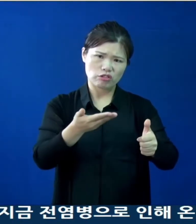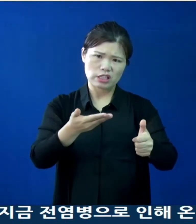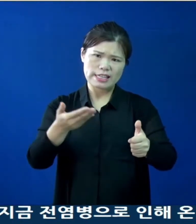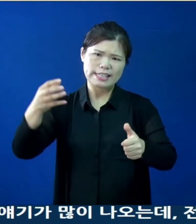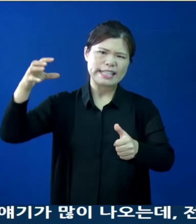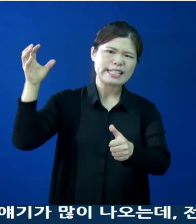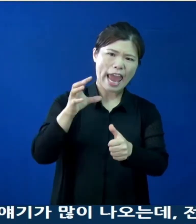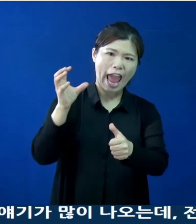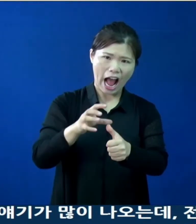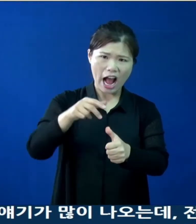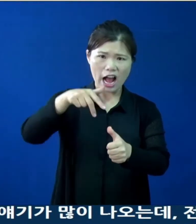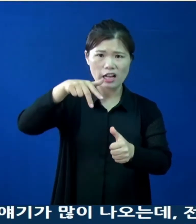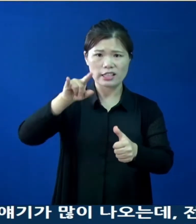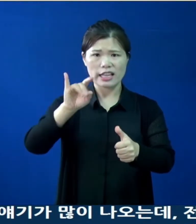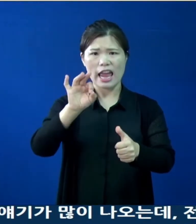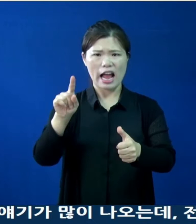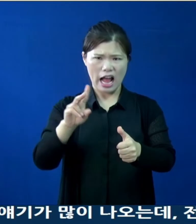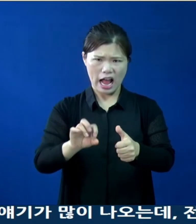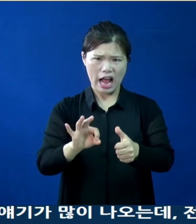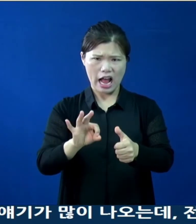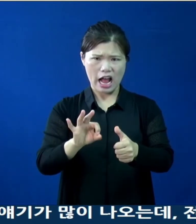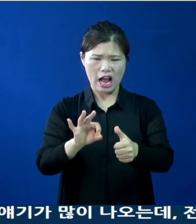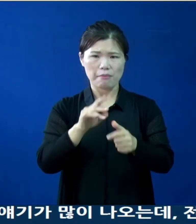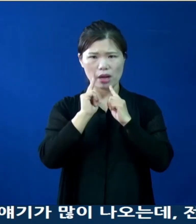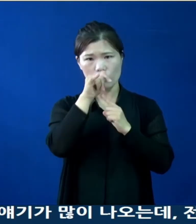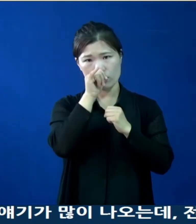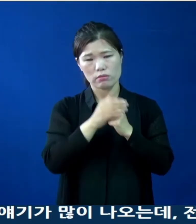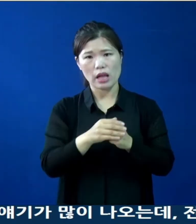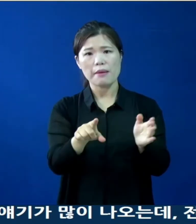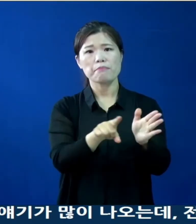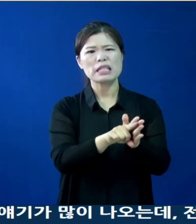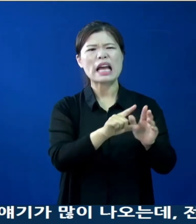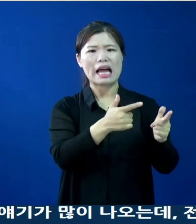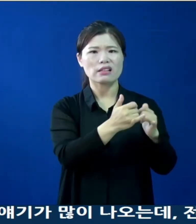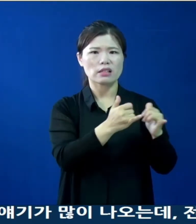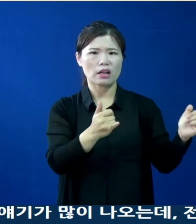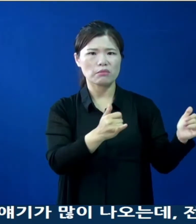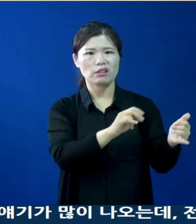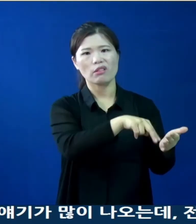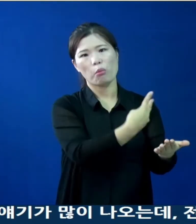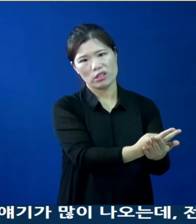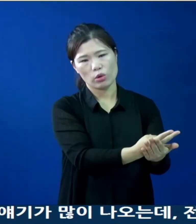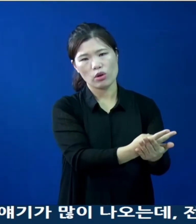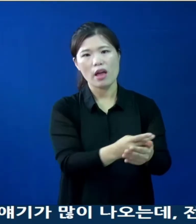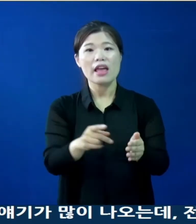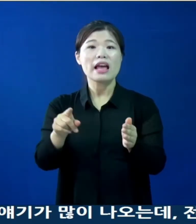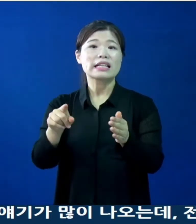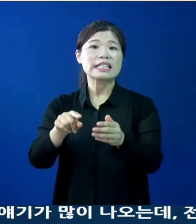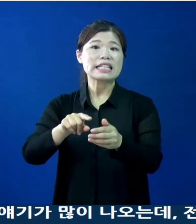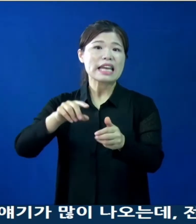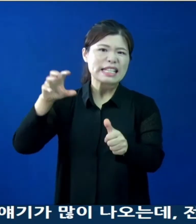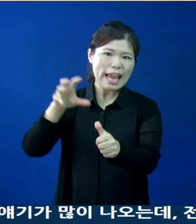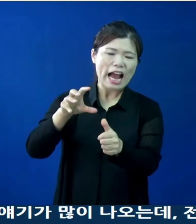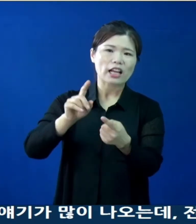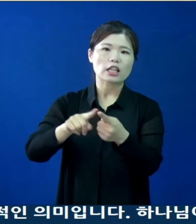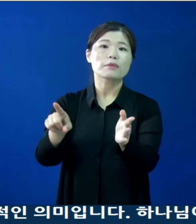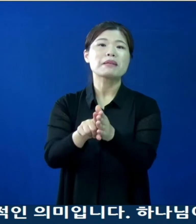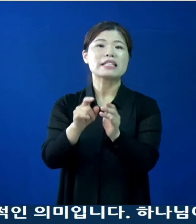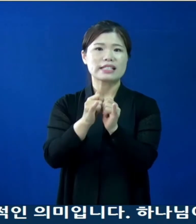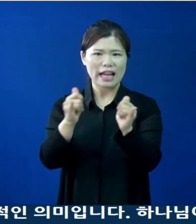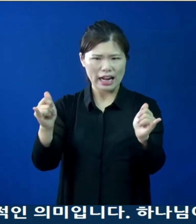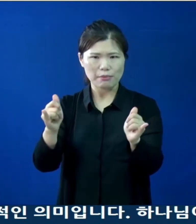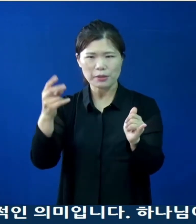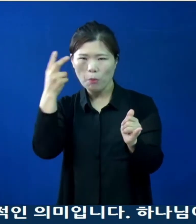재앙 가운데 넘어지고 멸망할 것이요, 믿는 자는 그 재앙 중에도 보호를 받고 오히려 하나님 앞에